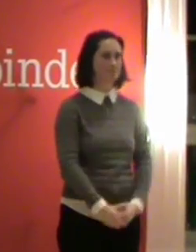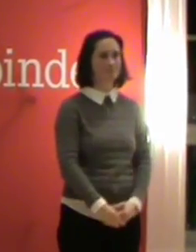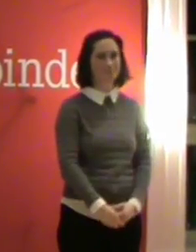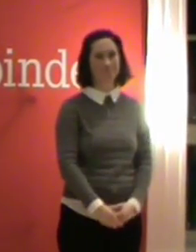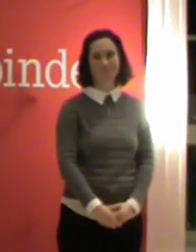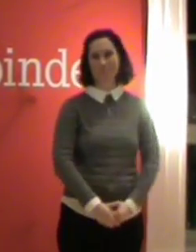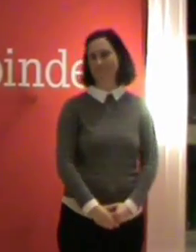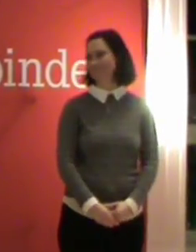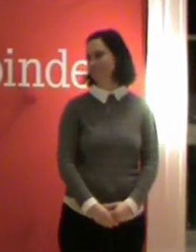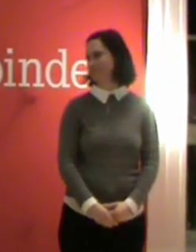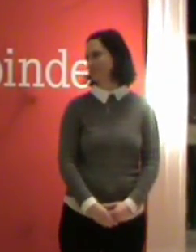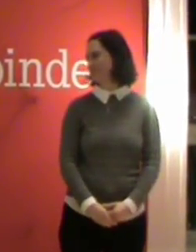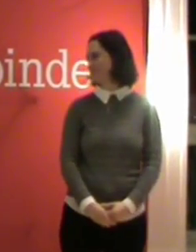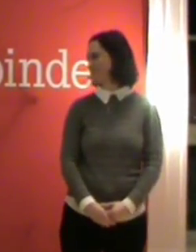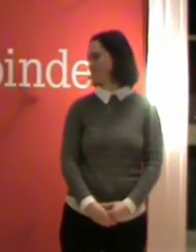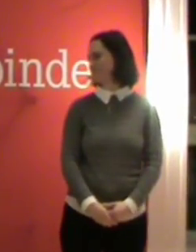wir.